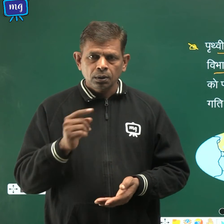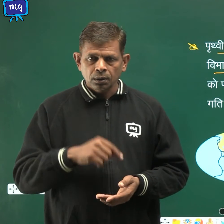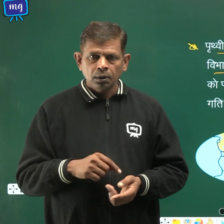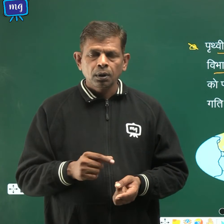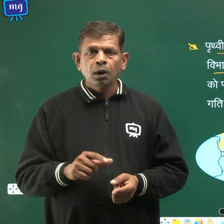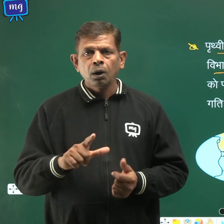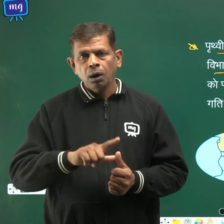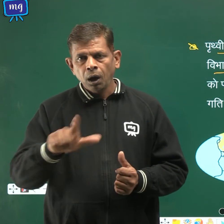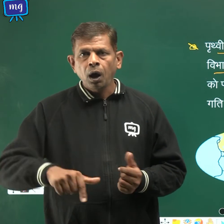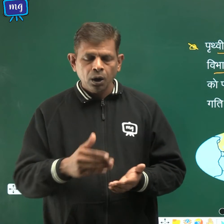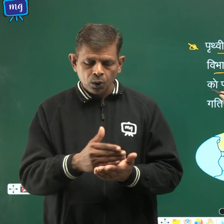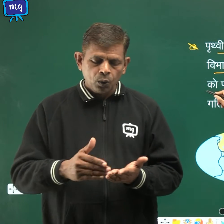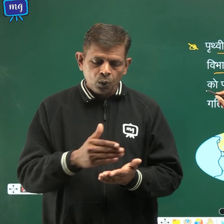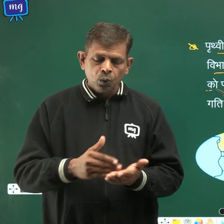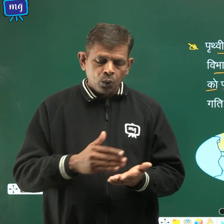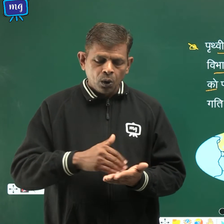प्रत्येक टुकड़े को